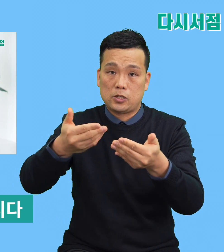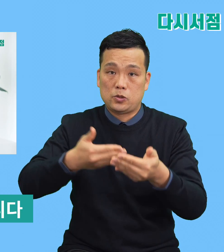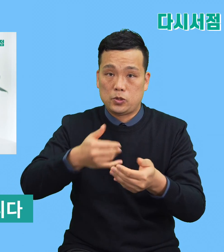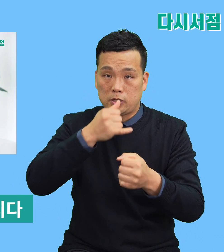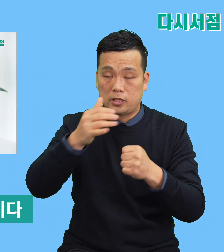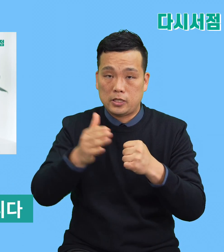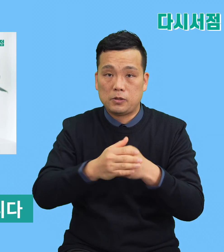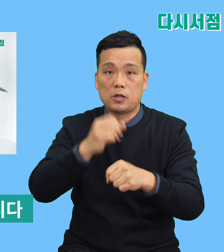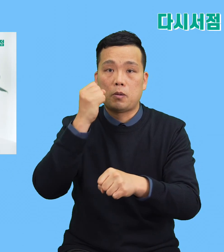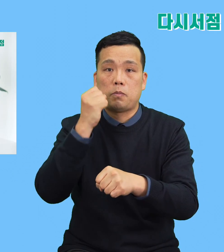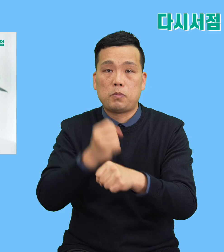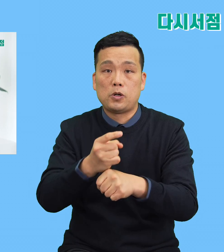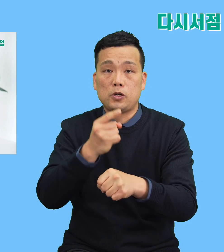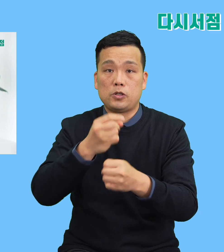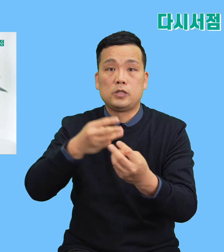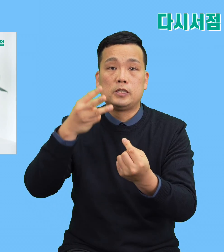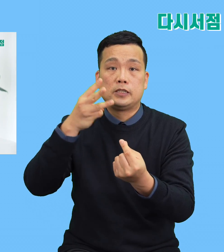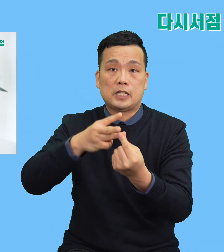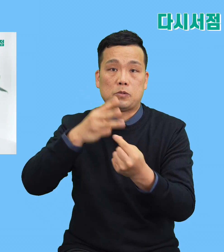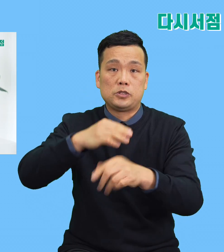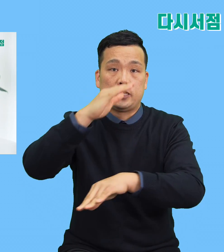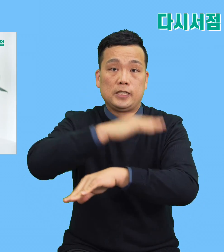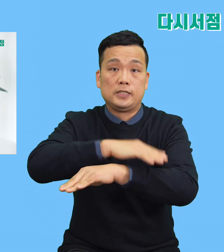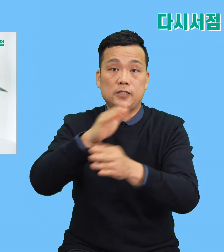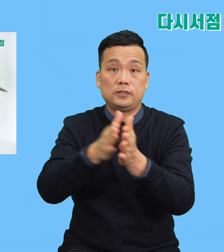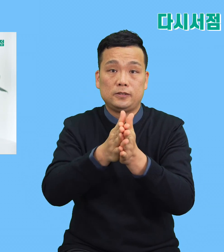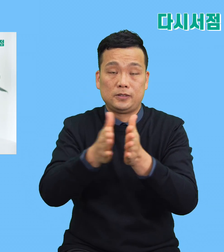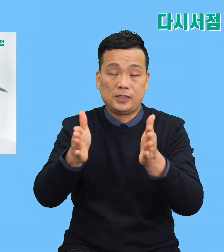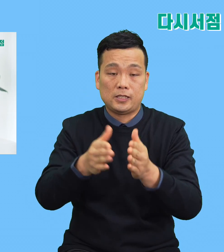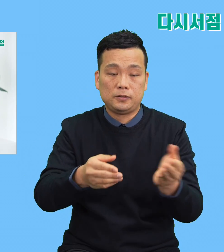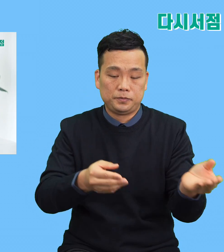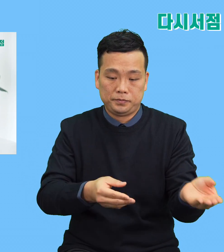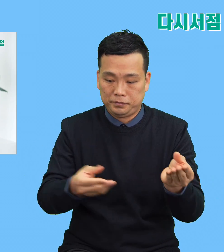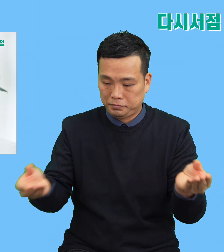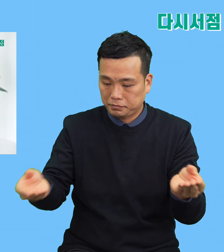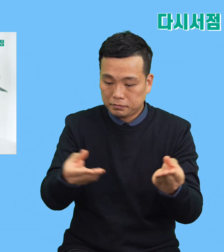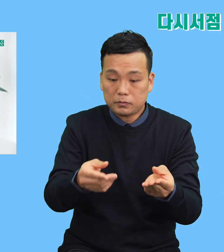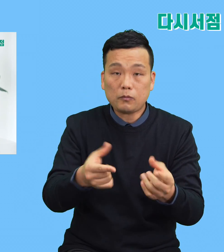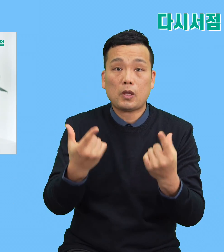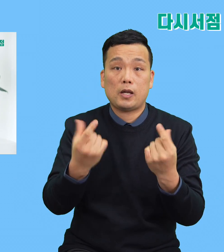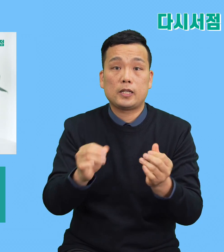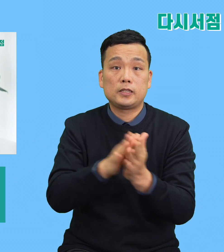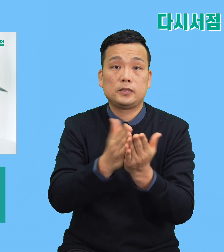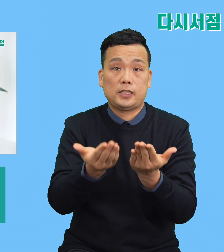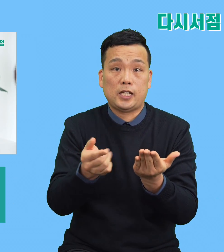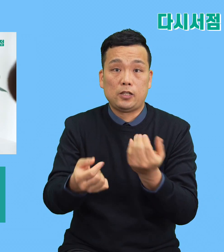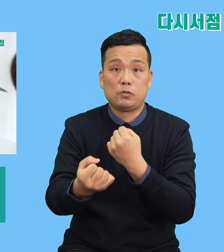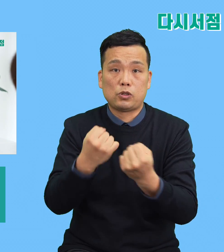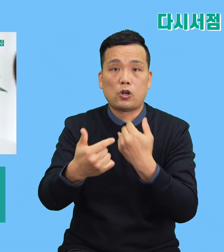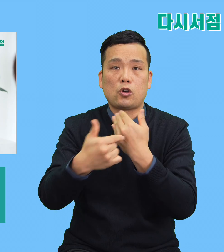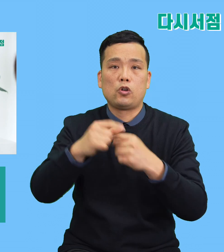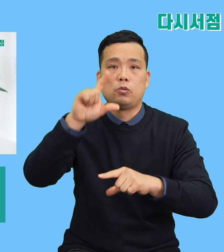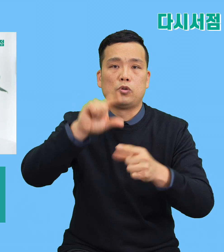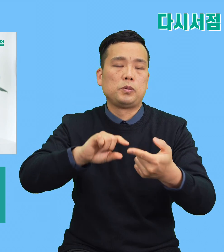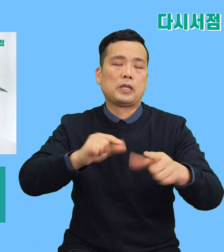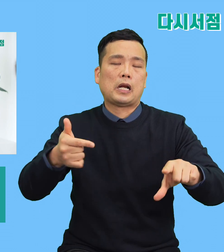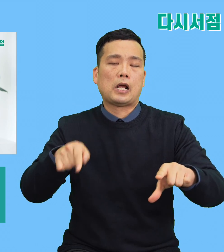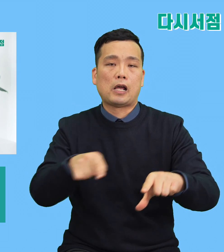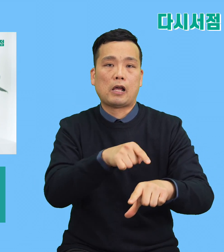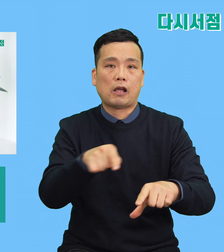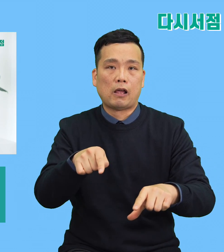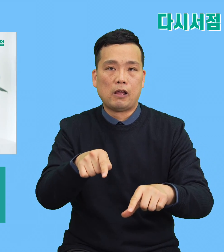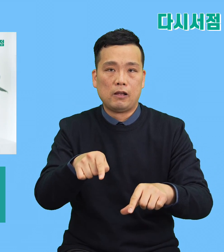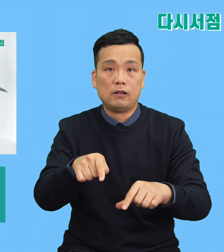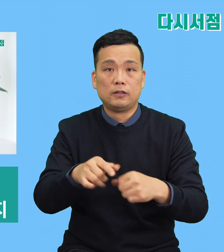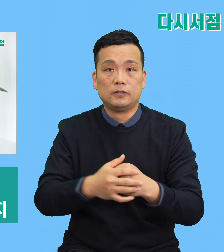3세를 찍었습니다. 근데 이 책과 이 책은 사실 같은 책이지만 표지가 달라서 완전히 다른 책으로